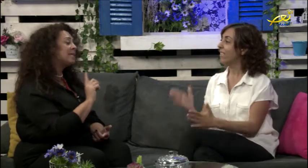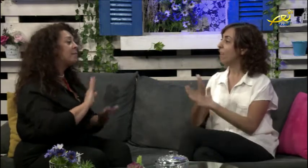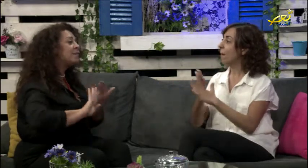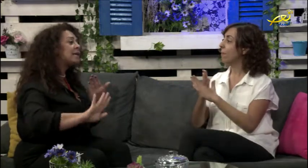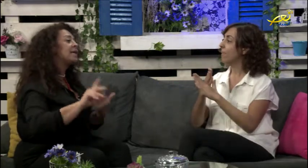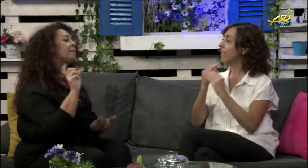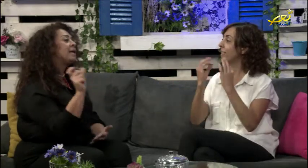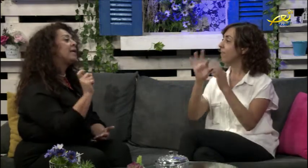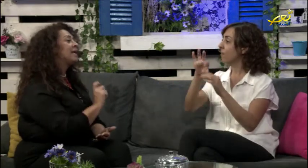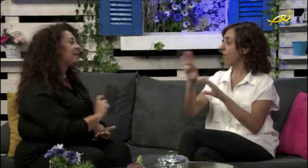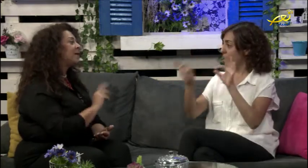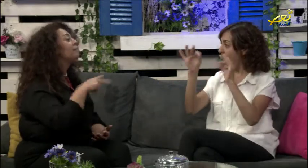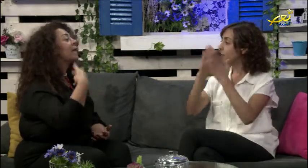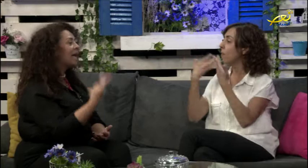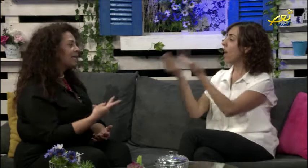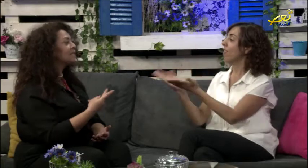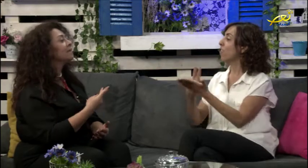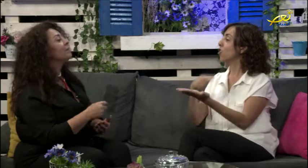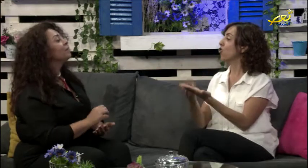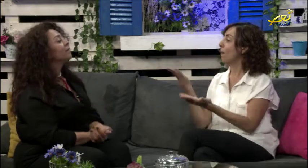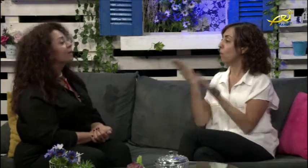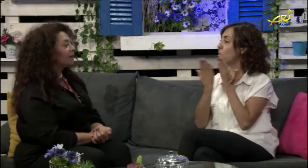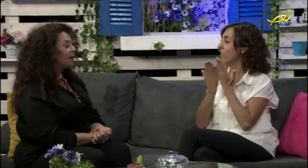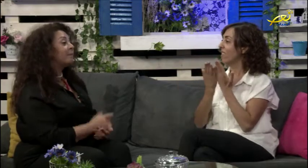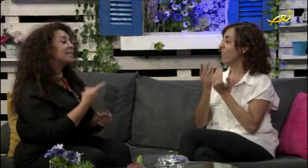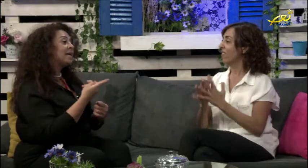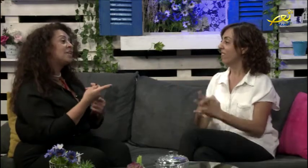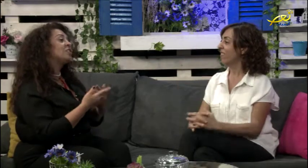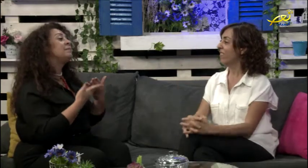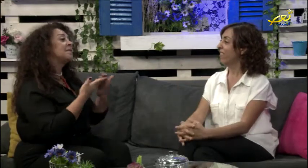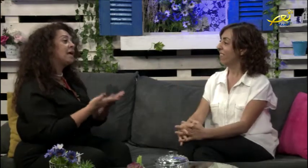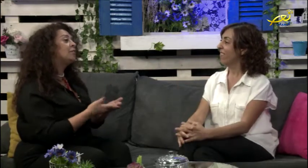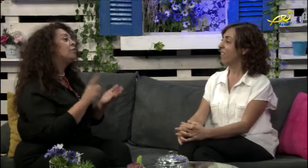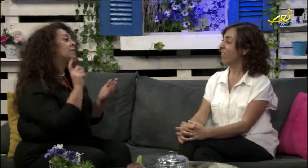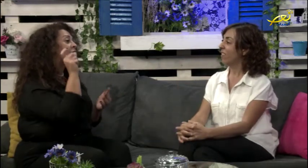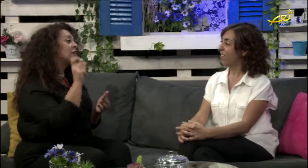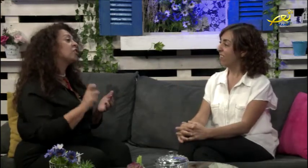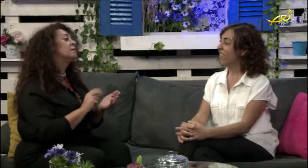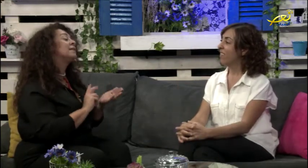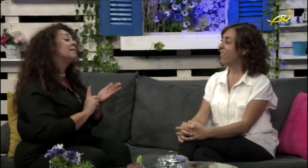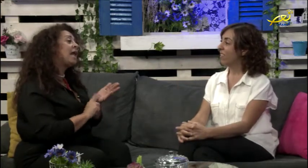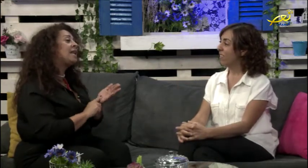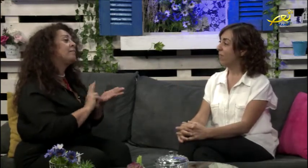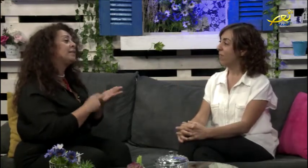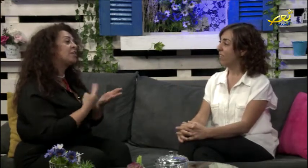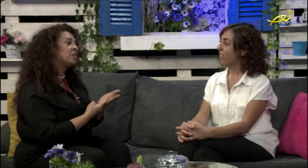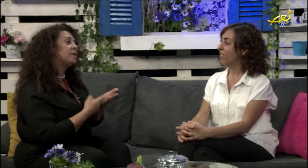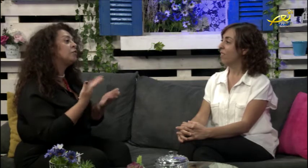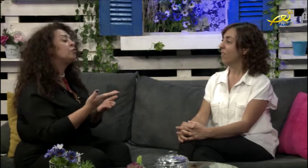ما بيلغي باقي الكلمات، بالعكس، بس هيدا الشيء بيساعد إنه إذا في أشخاص بدها تتعلم الترجمة تقدر